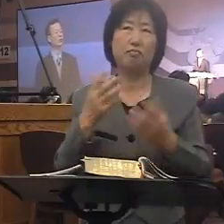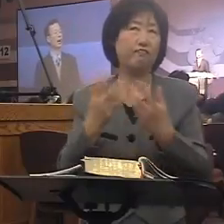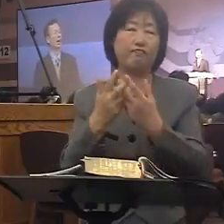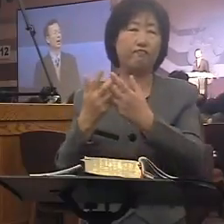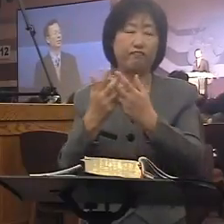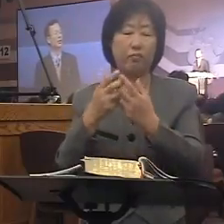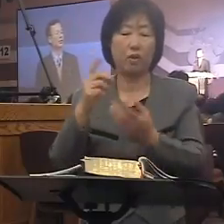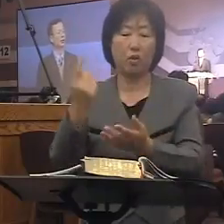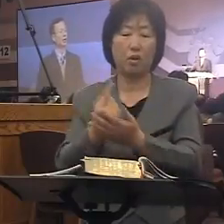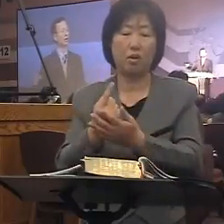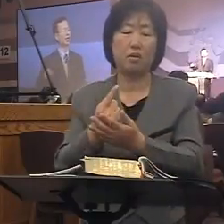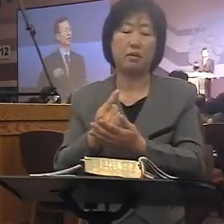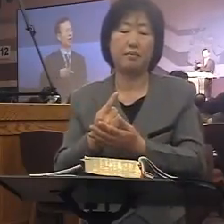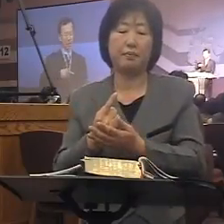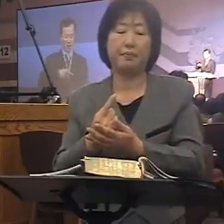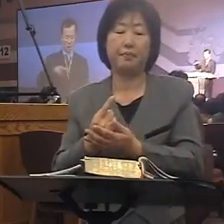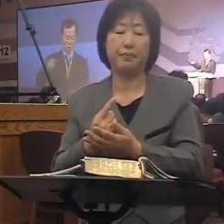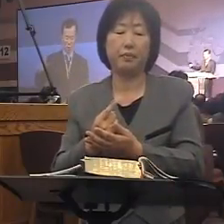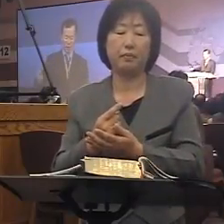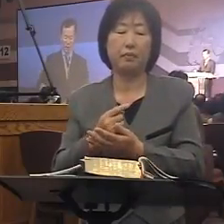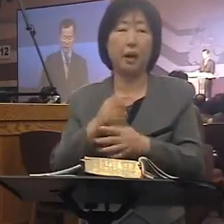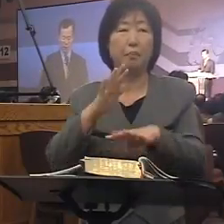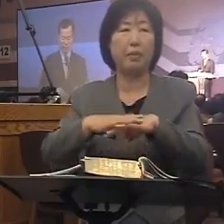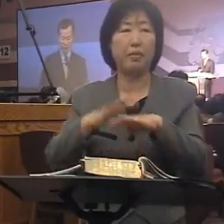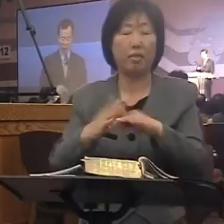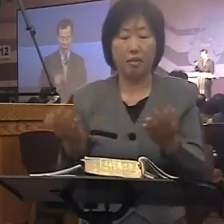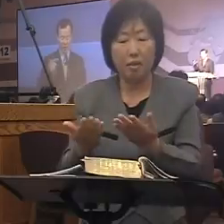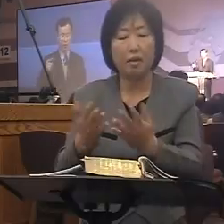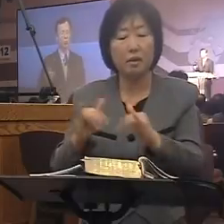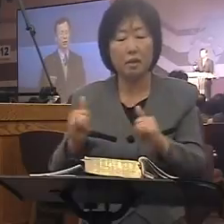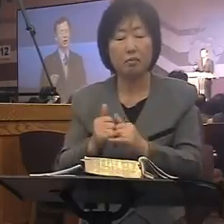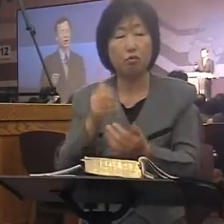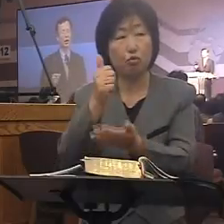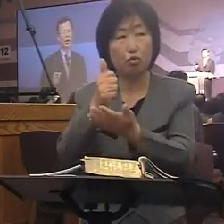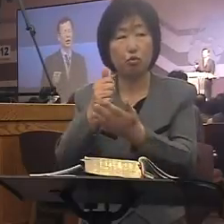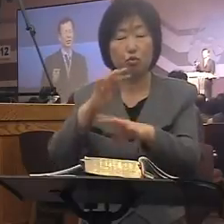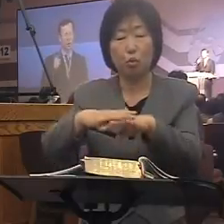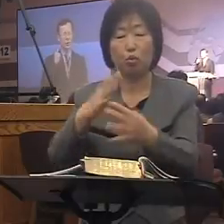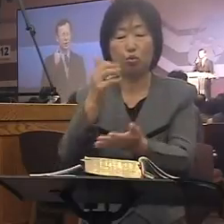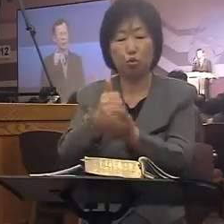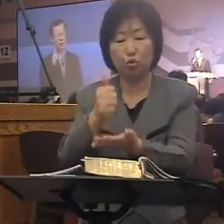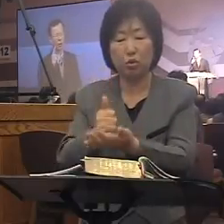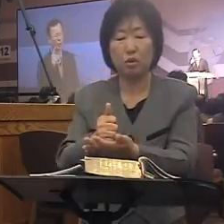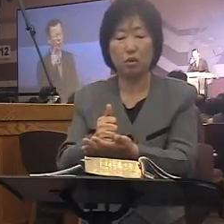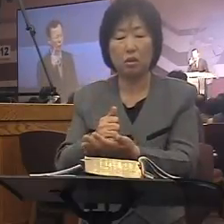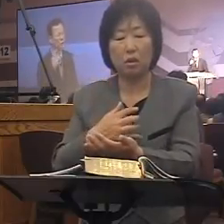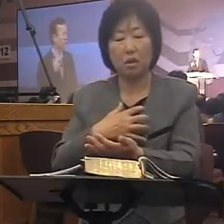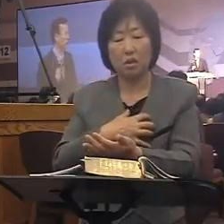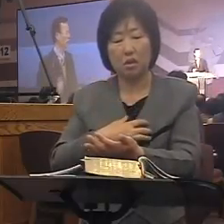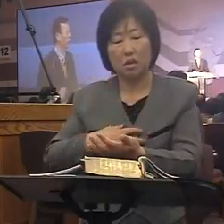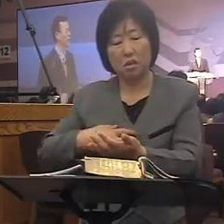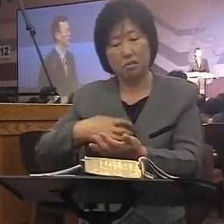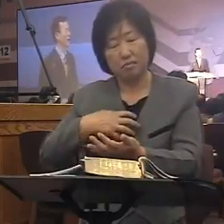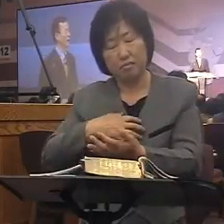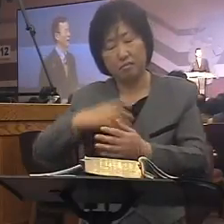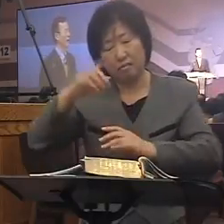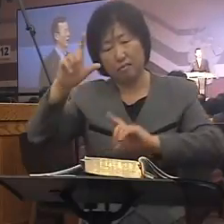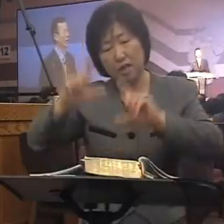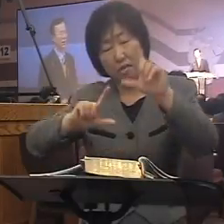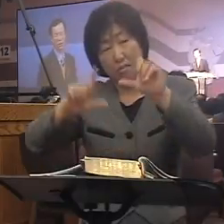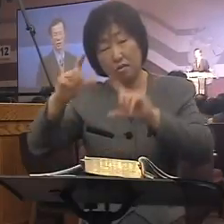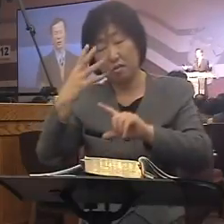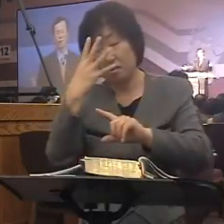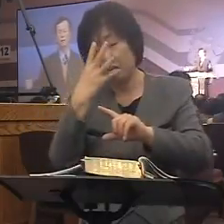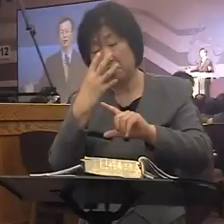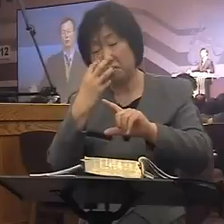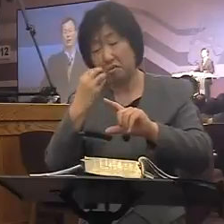그 농사하시는 그 주인이, 농장 주인이 근심스러운 모습을 보입니다.